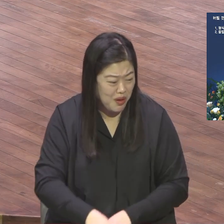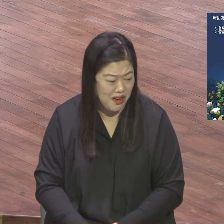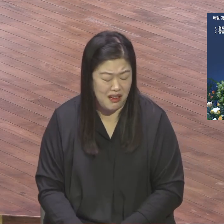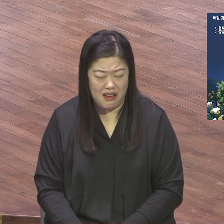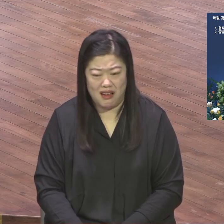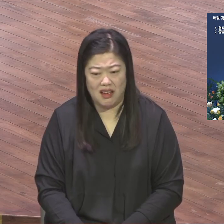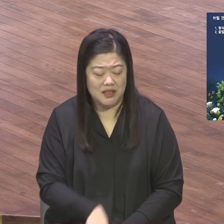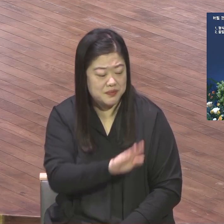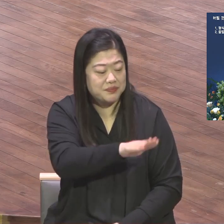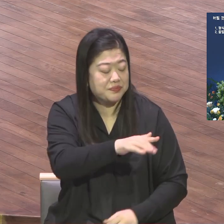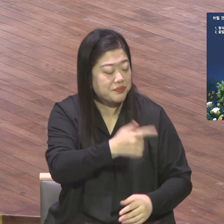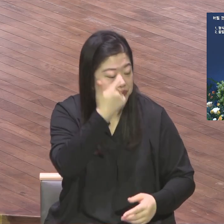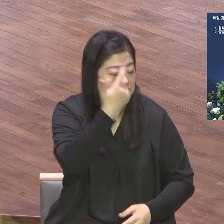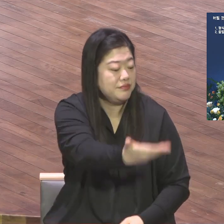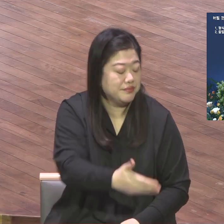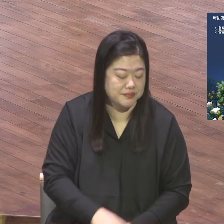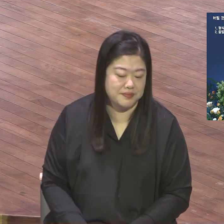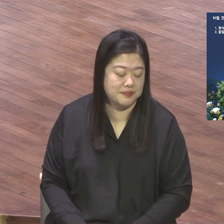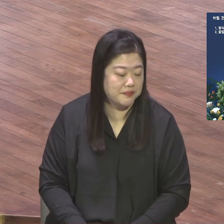다윗의 예를 들어서 설명합니다.